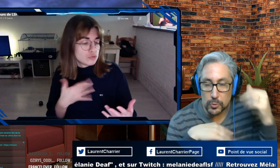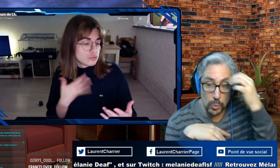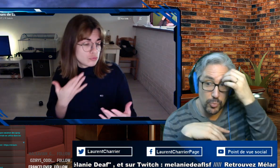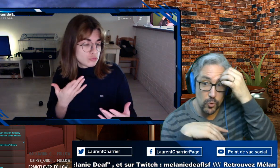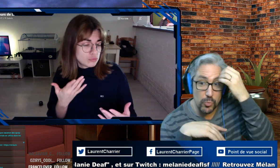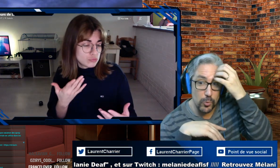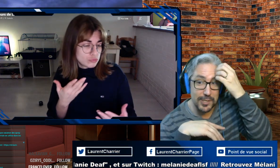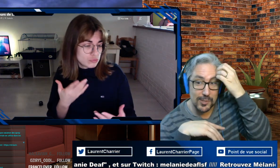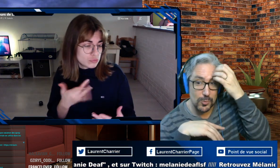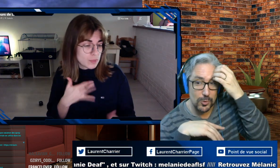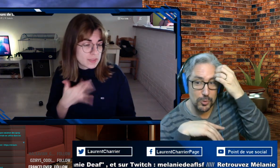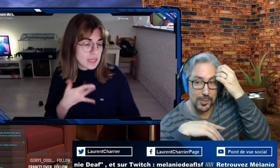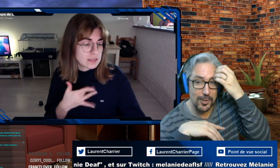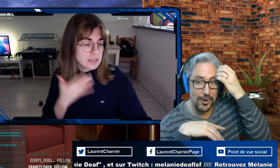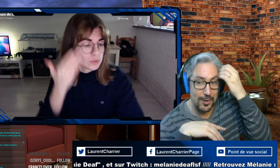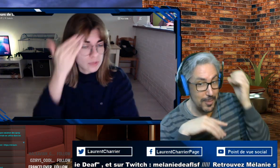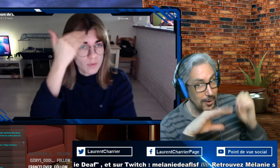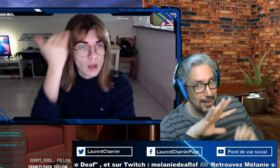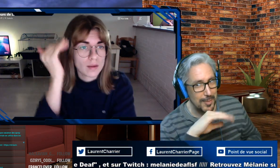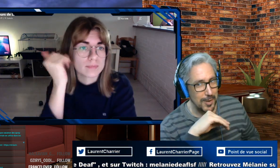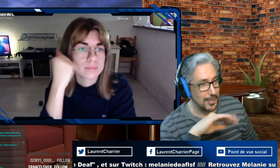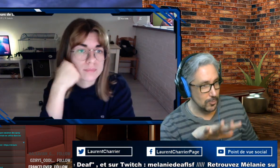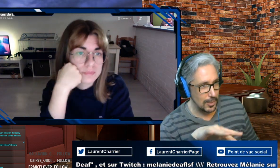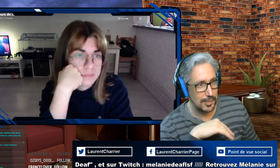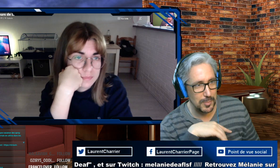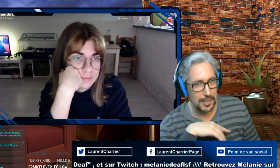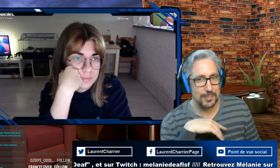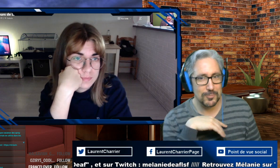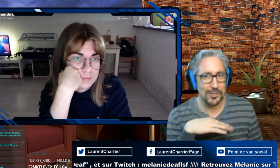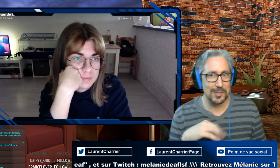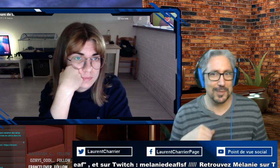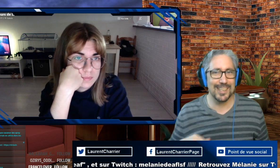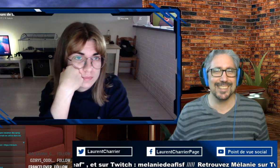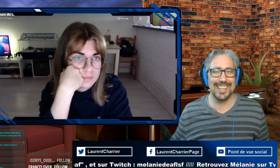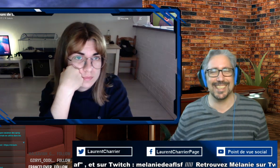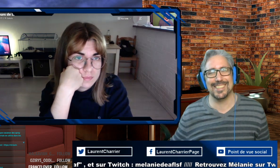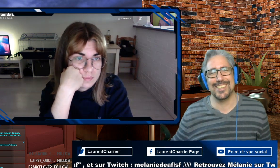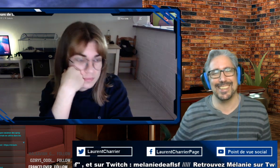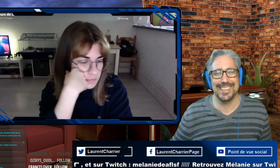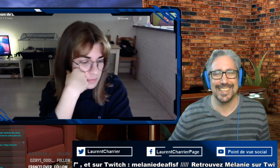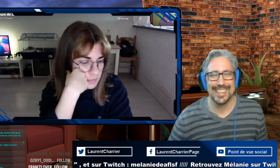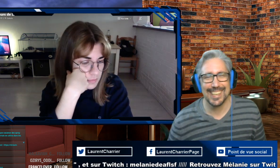Vous avez toujours beaucoup, beaucoup de questions quand je suis seul. Bah, voilà, et Mélanie, tu les intimides. Hein. Tu les intimides.